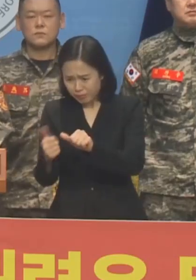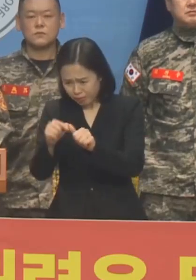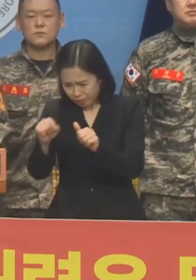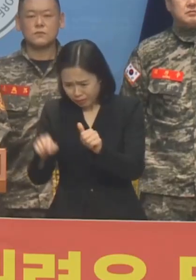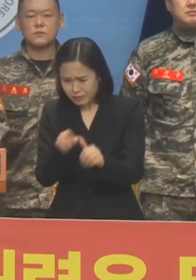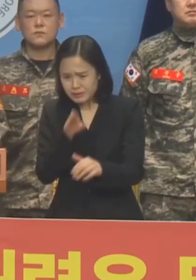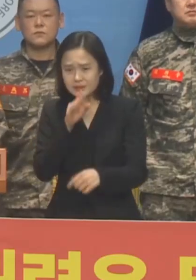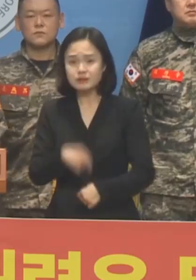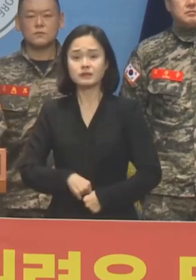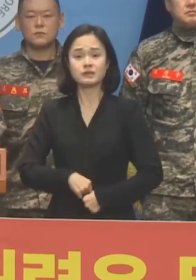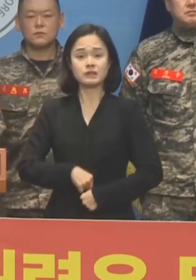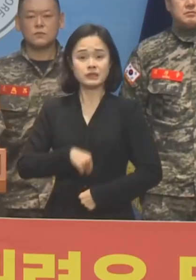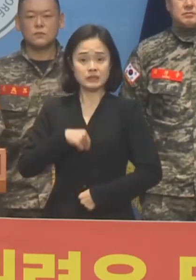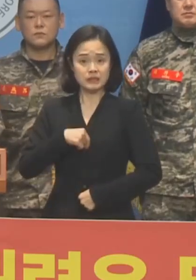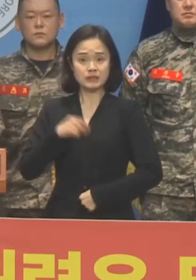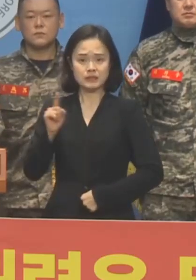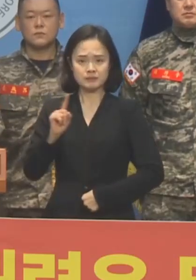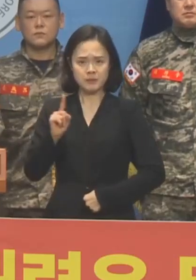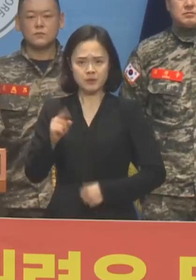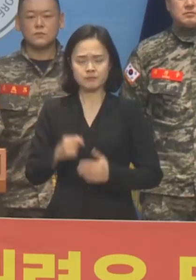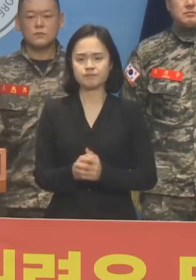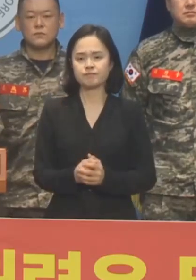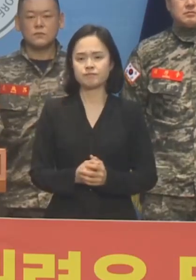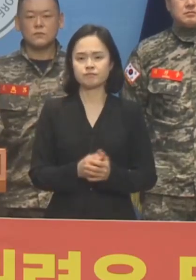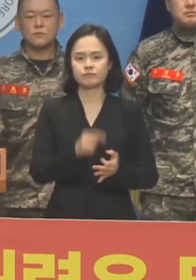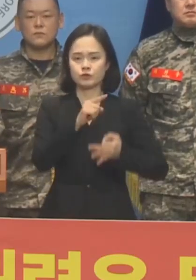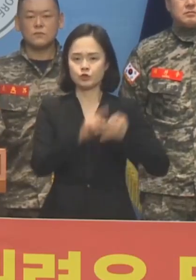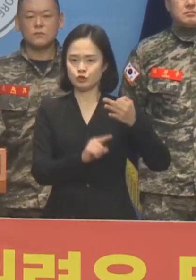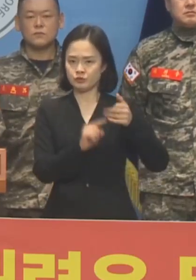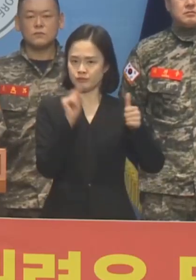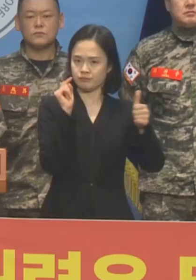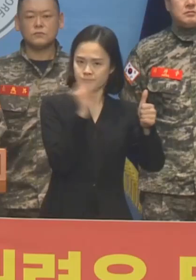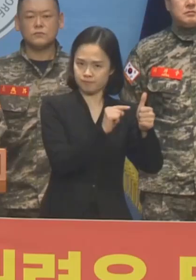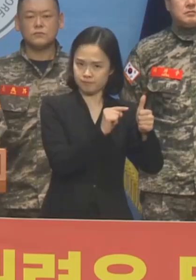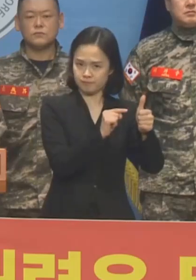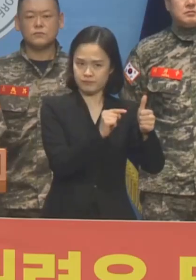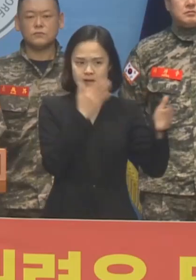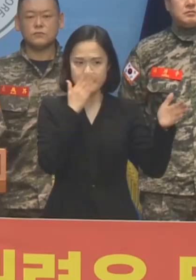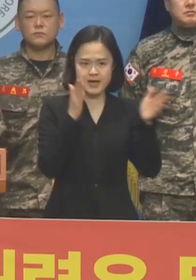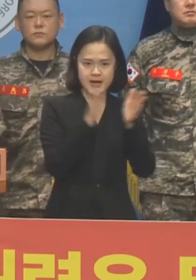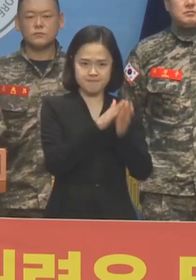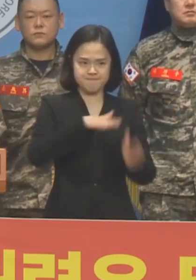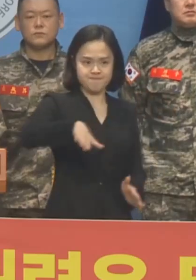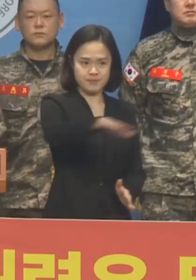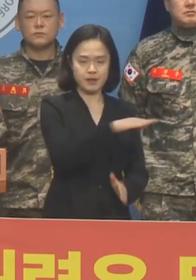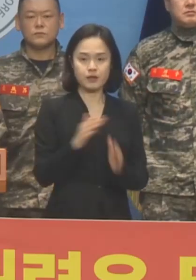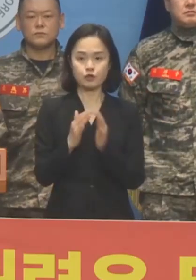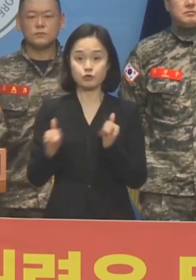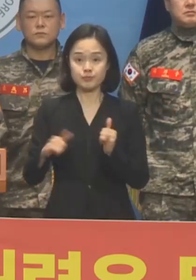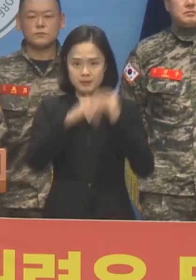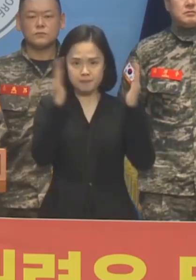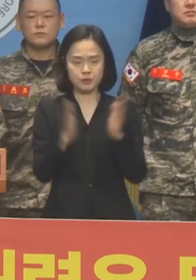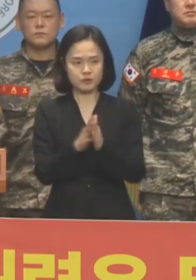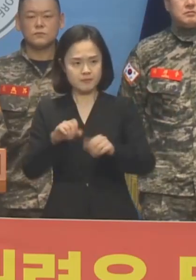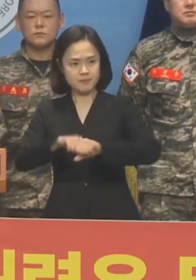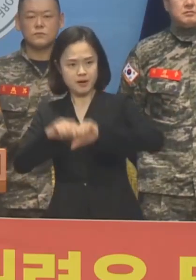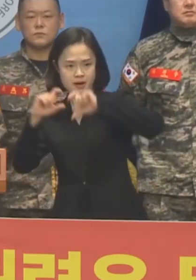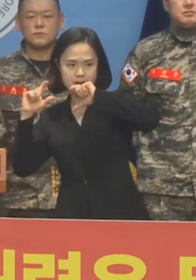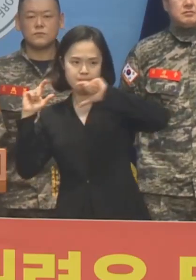항명수괴 윤석열과 종범들을 국민들이 반드시 처단할 것입니다.